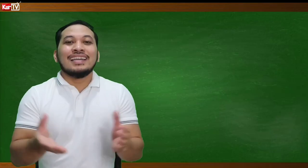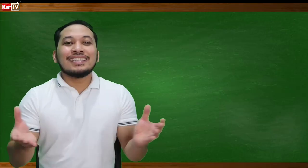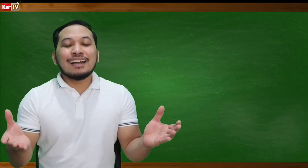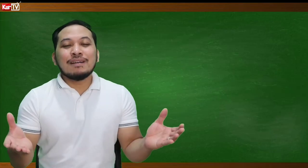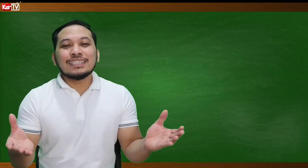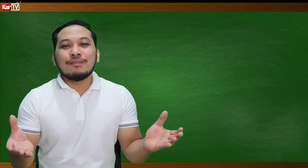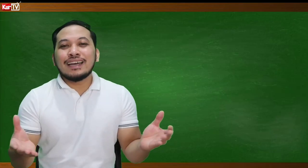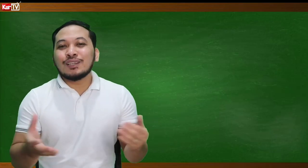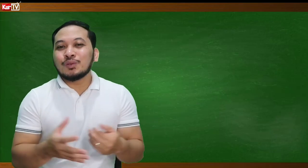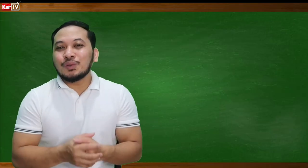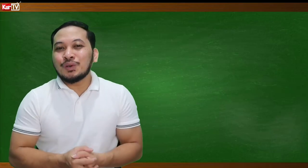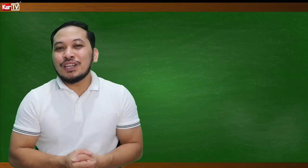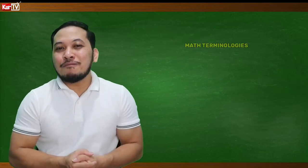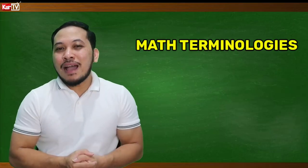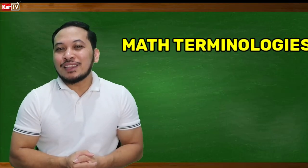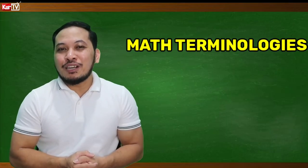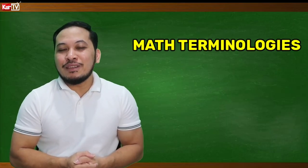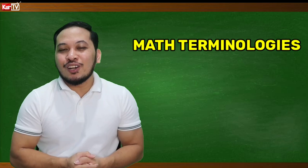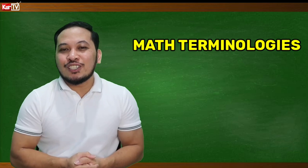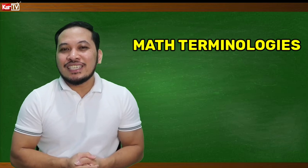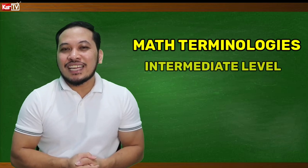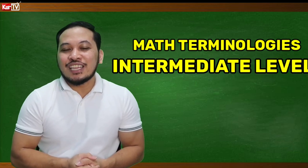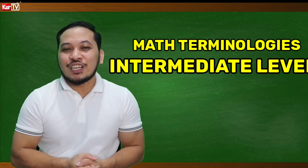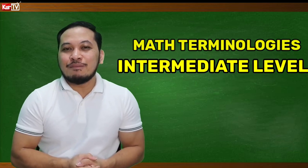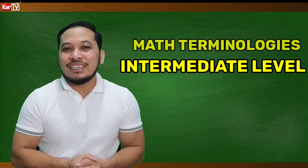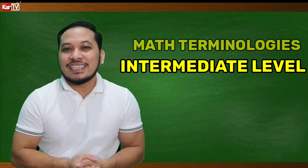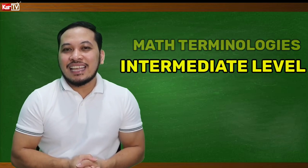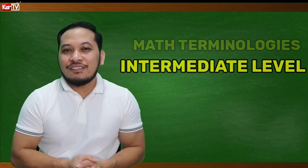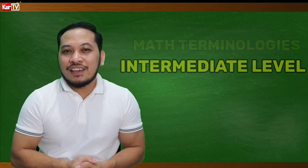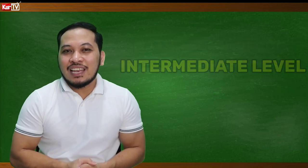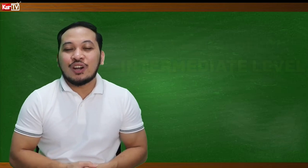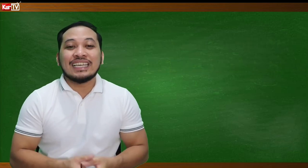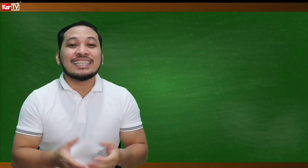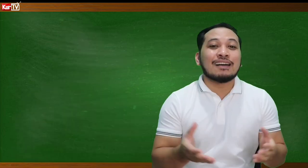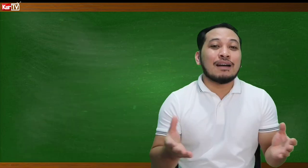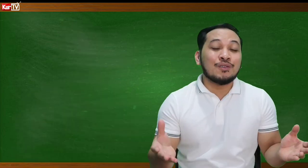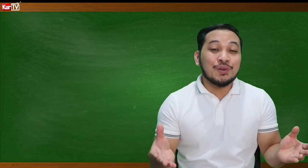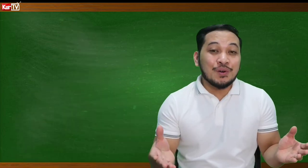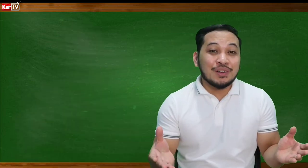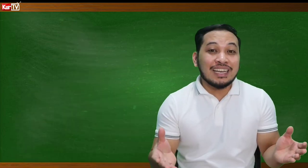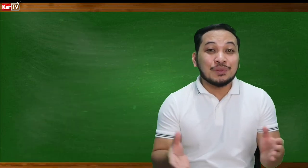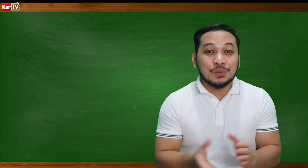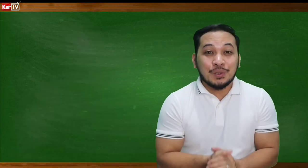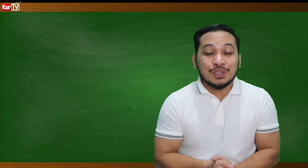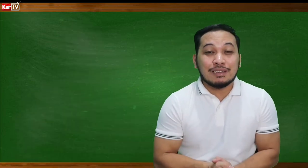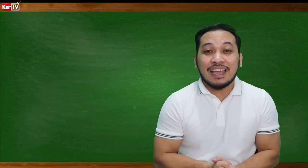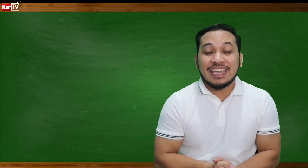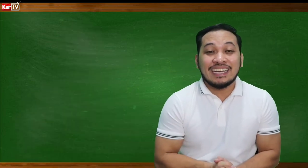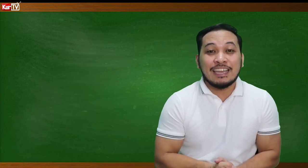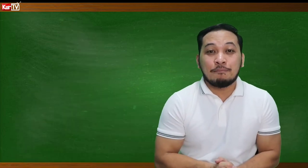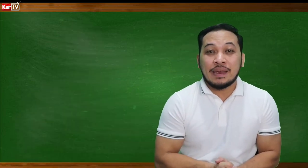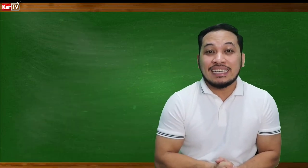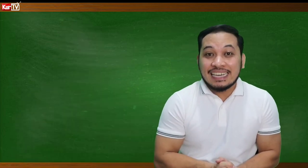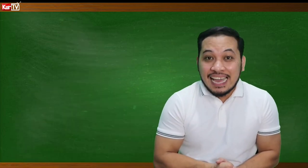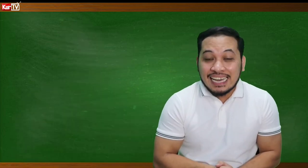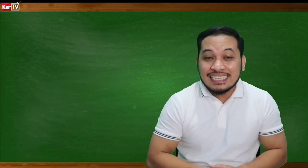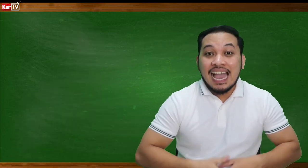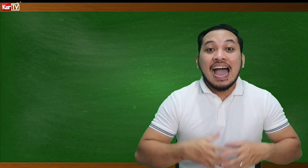Isa ka ba sa mga nagtuturo ng Math Terminologies sa Intermediate Level, or isa ka bang guro na nagtuturo sa mga hearing impaired class